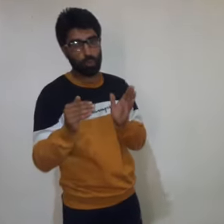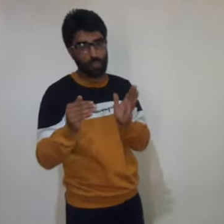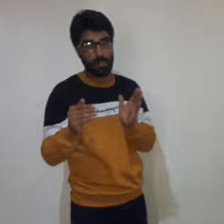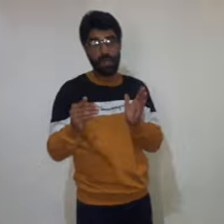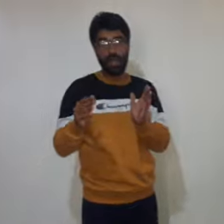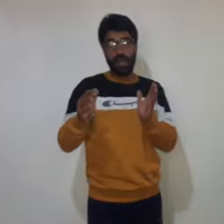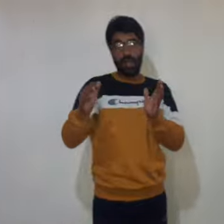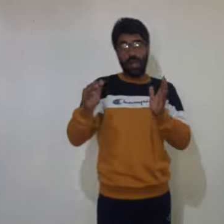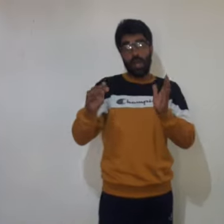स्टूडेंट्स,